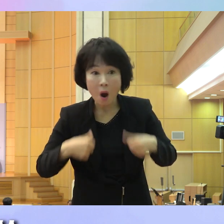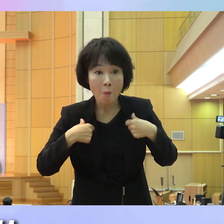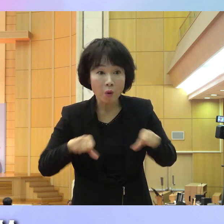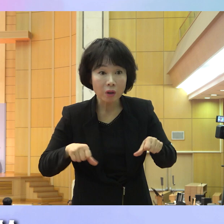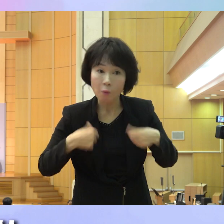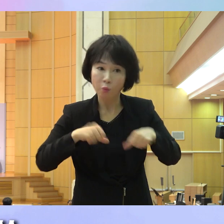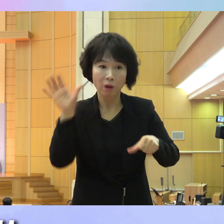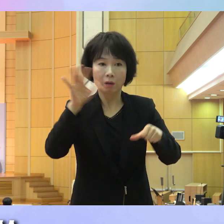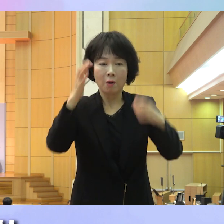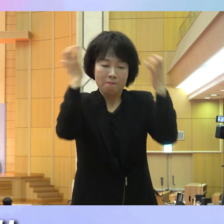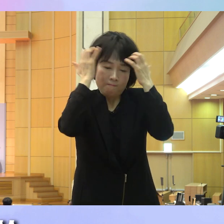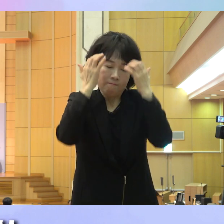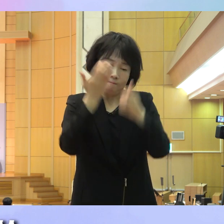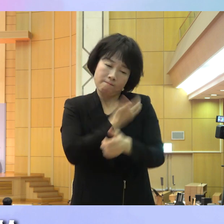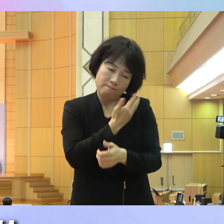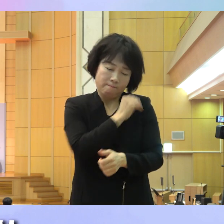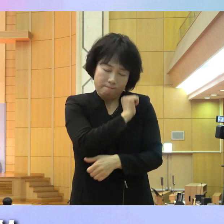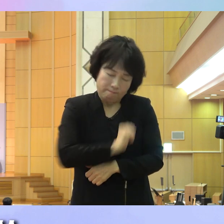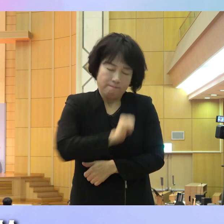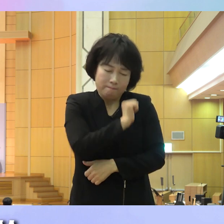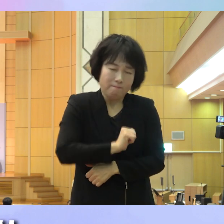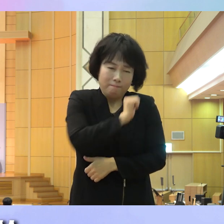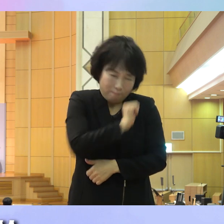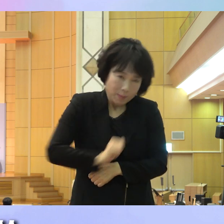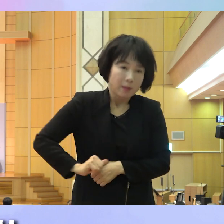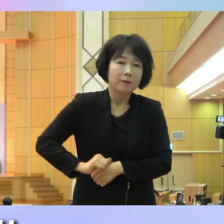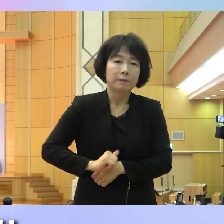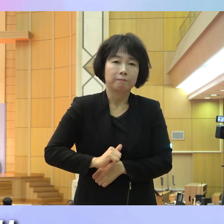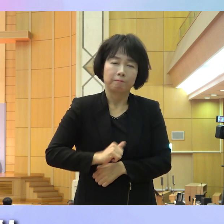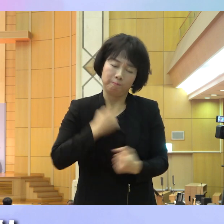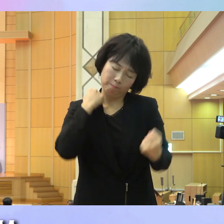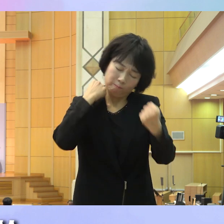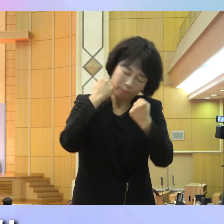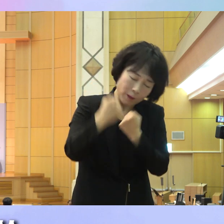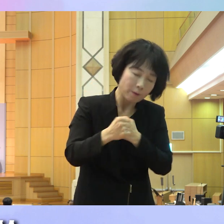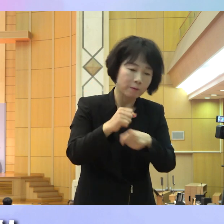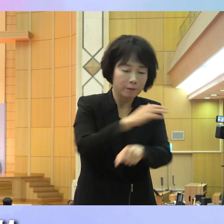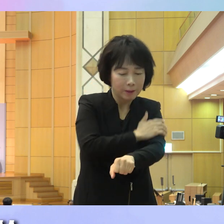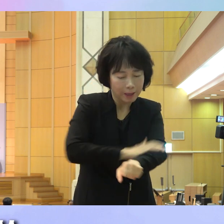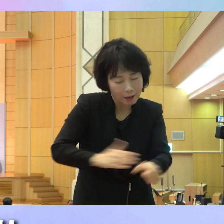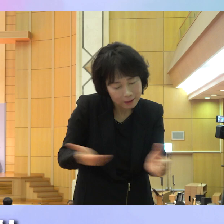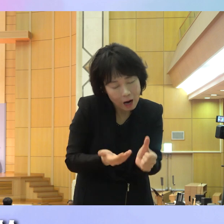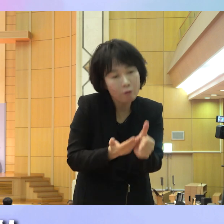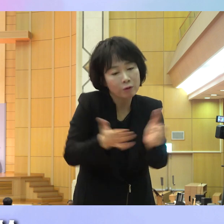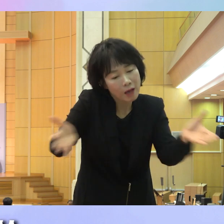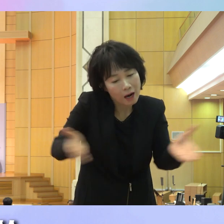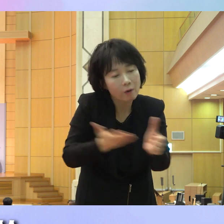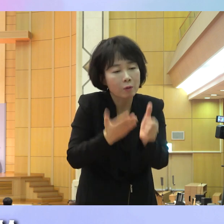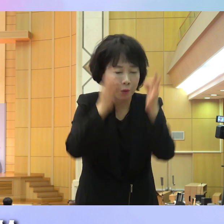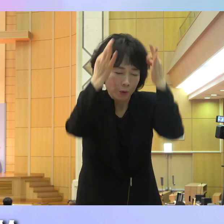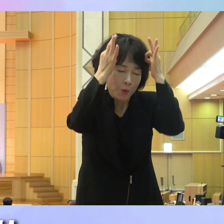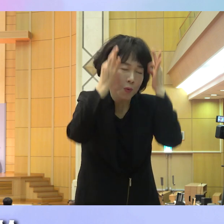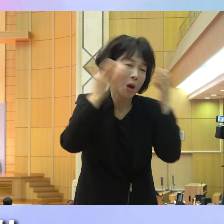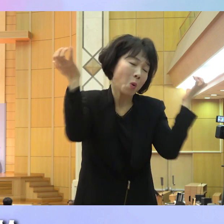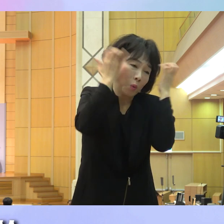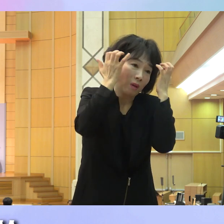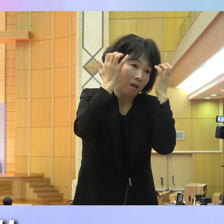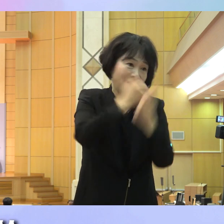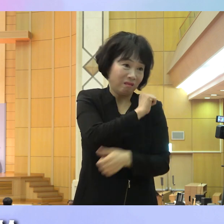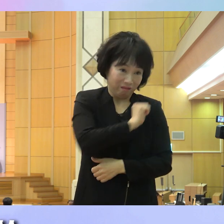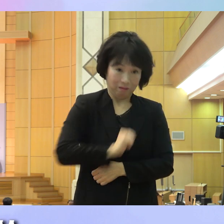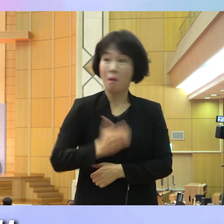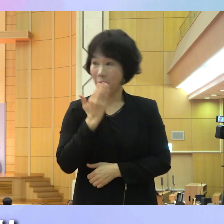고생을 하면서도 곡식을 잘 자라서 열매 맺게 하려고 그렇게 땀 흘리고 고생하는